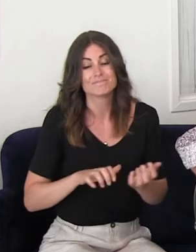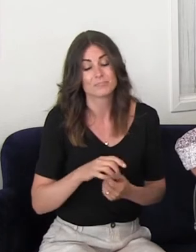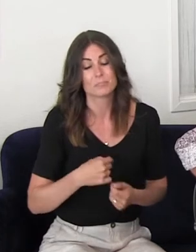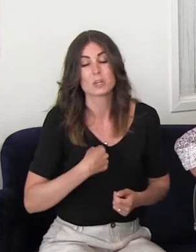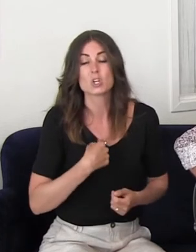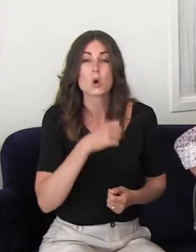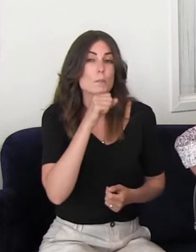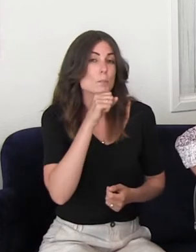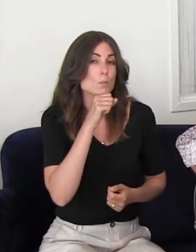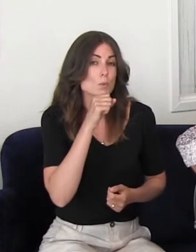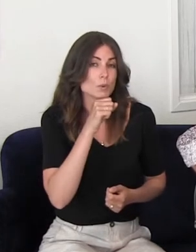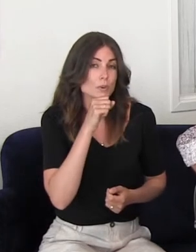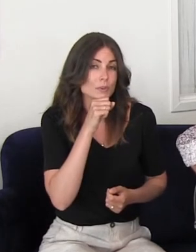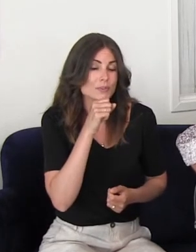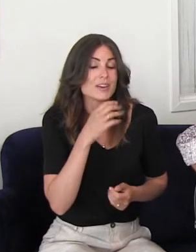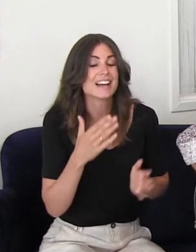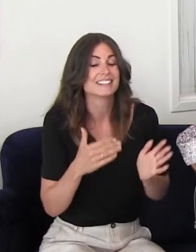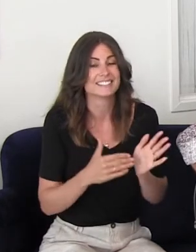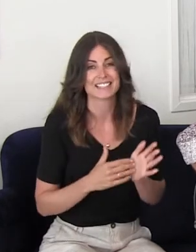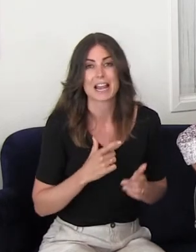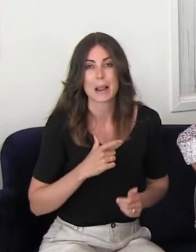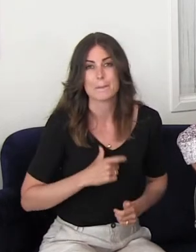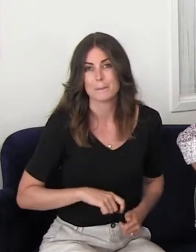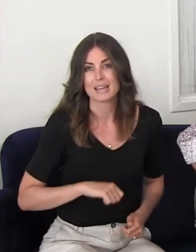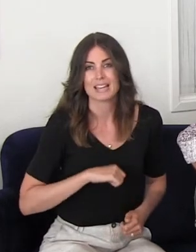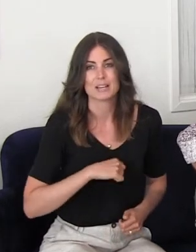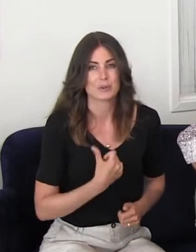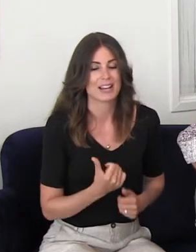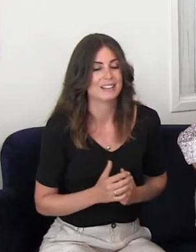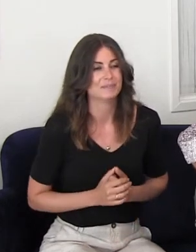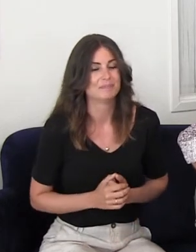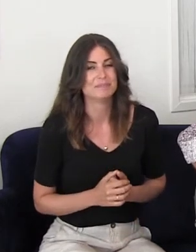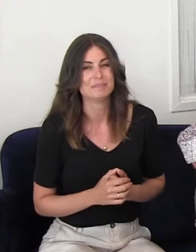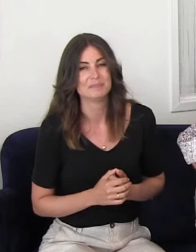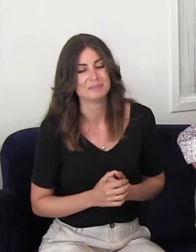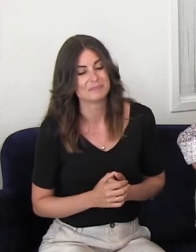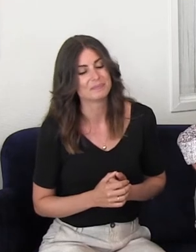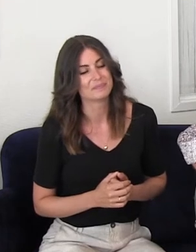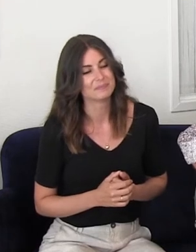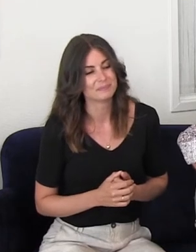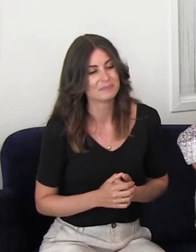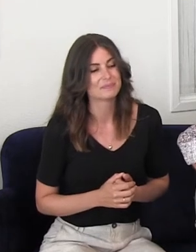ganska dumt, men jag är morfar till mig själv.